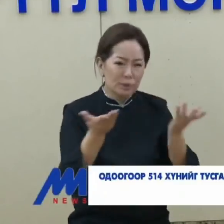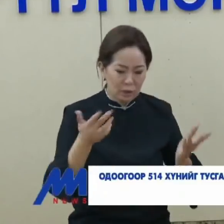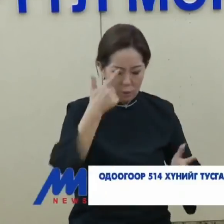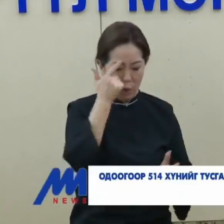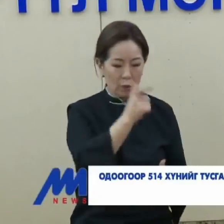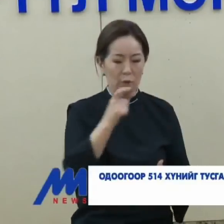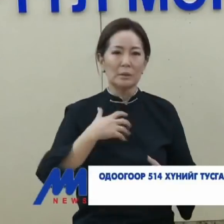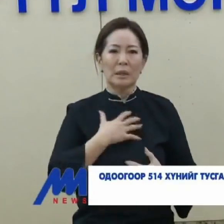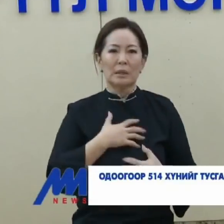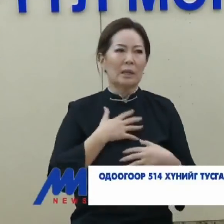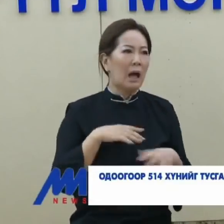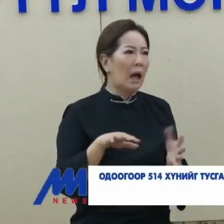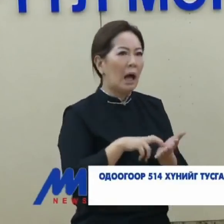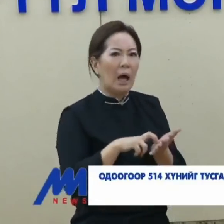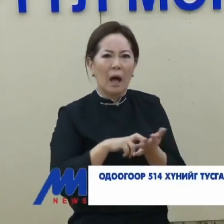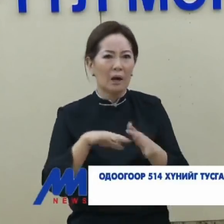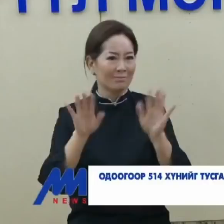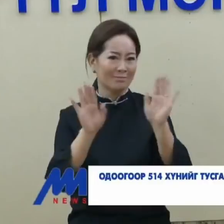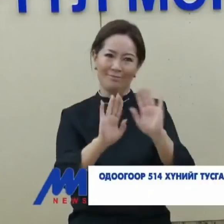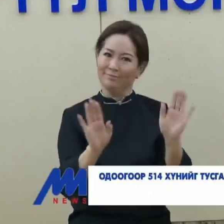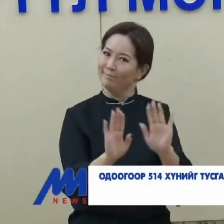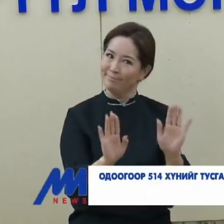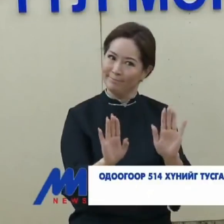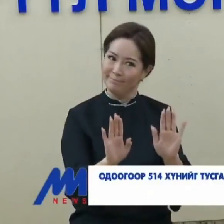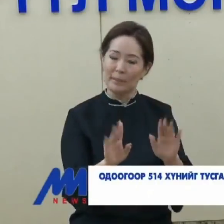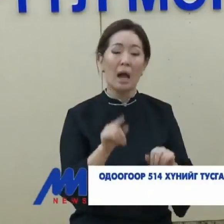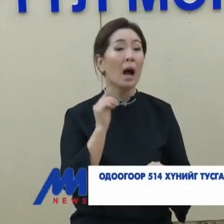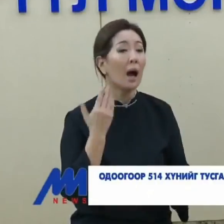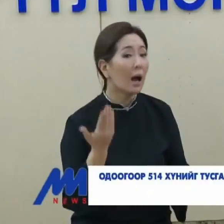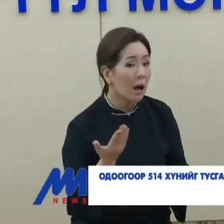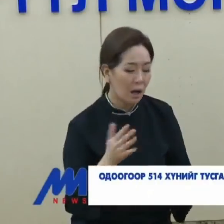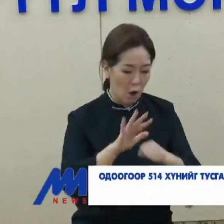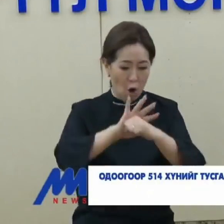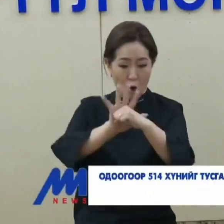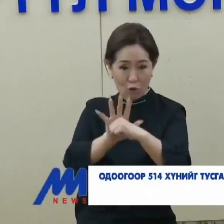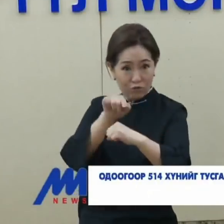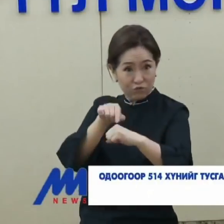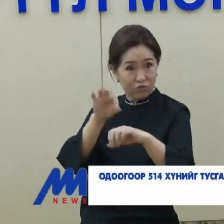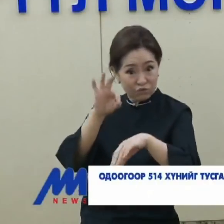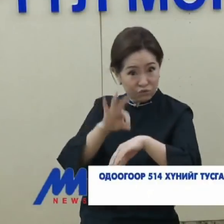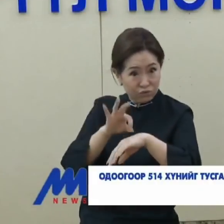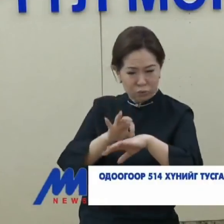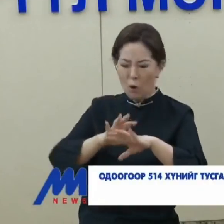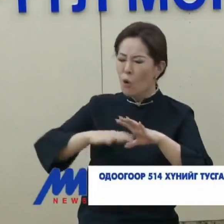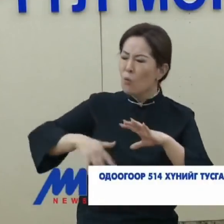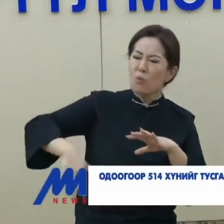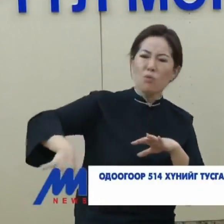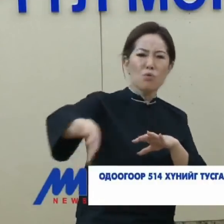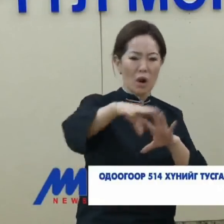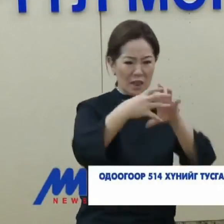монголчууд сандрах хэрэггүй. Яагад гэвэл энэ коронавирустэй дэлхийн 100